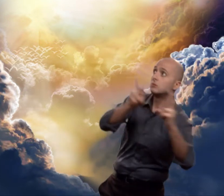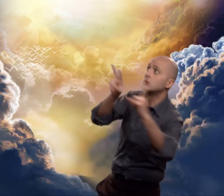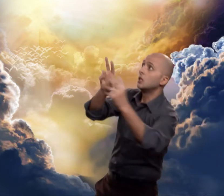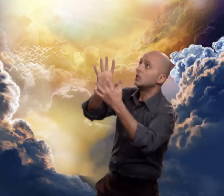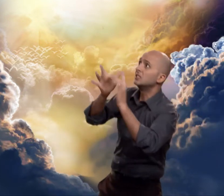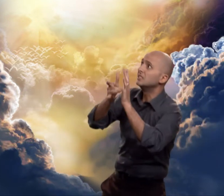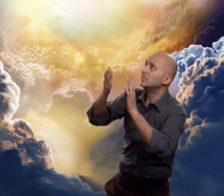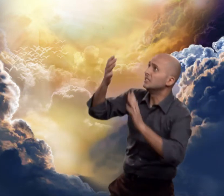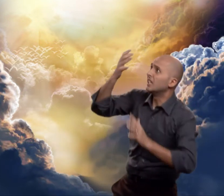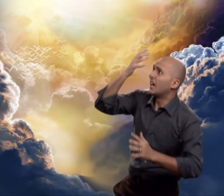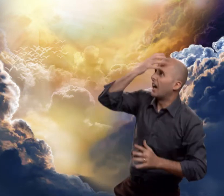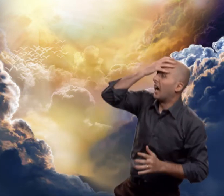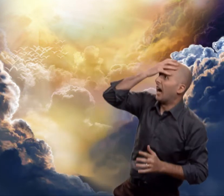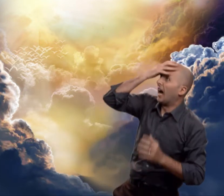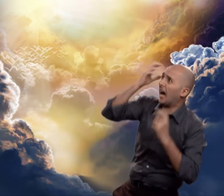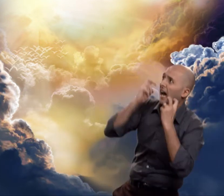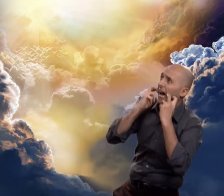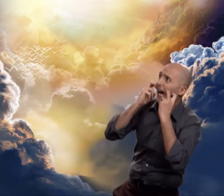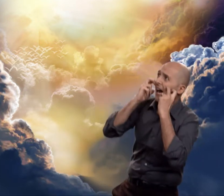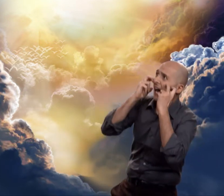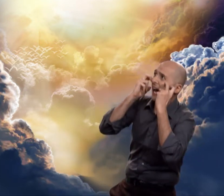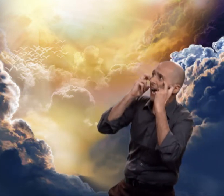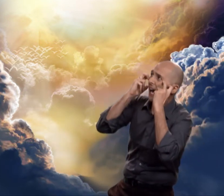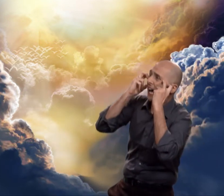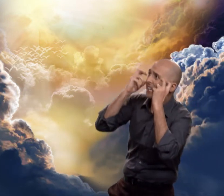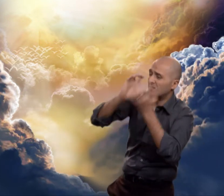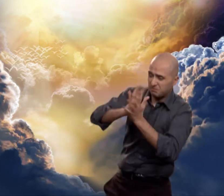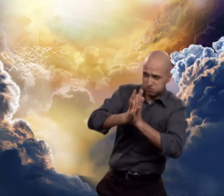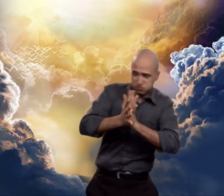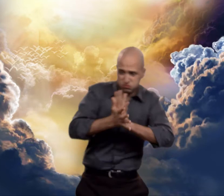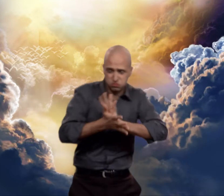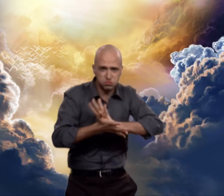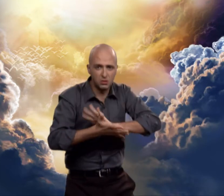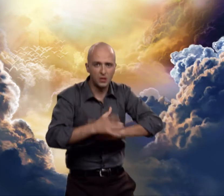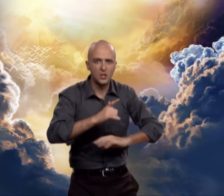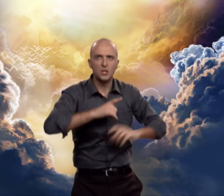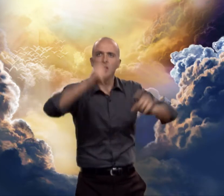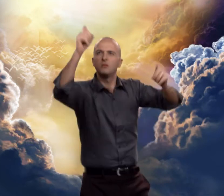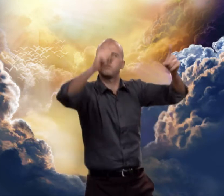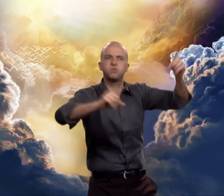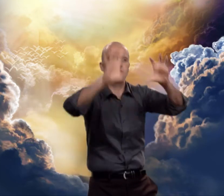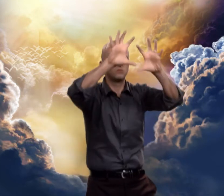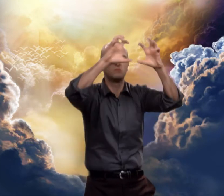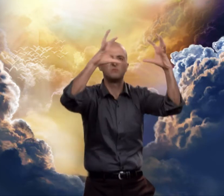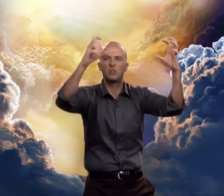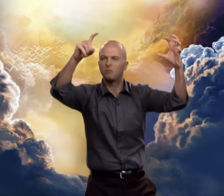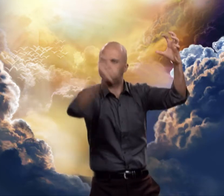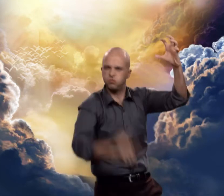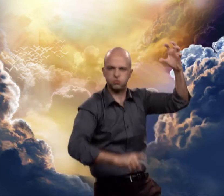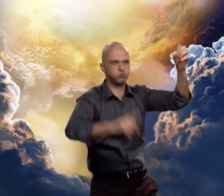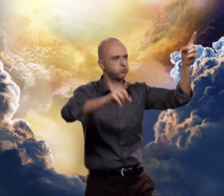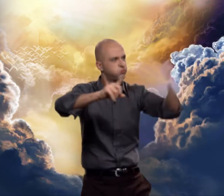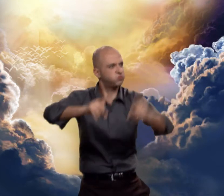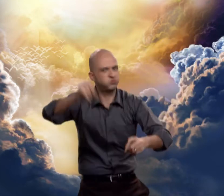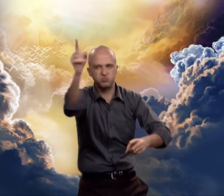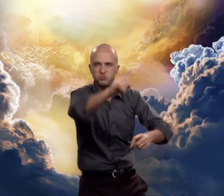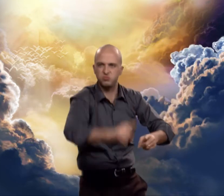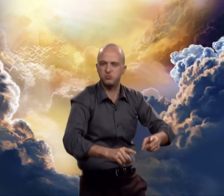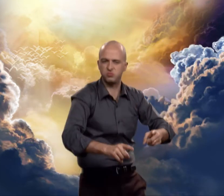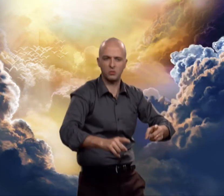trovão, vozes misteriosas e terríveis declaram o destino dos ímpios. Aqueles que haviam sido desafiadores e arrogantes, cruéis